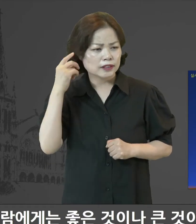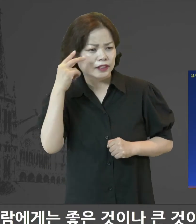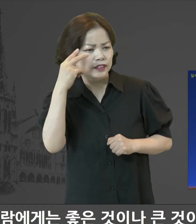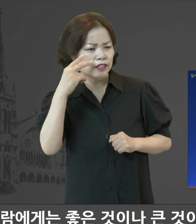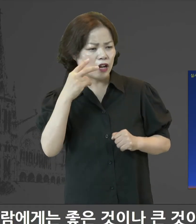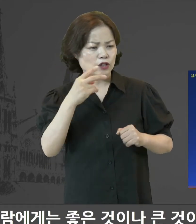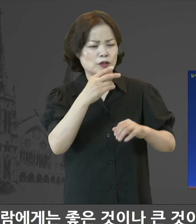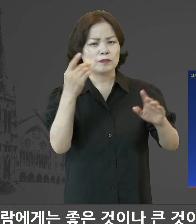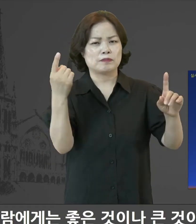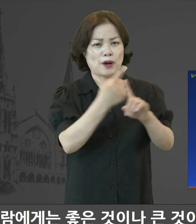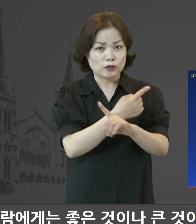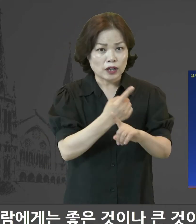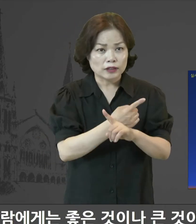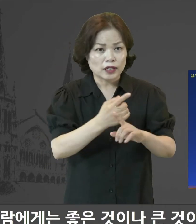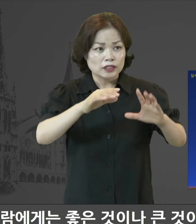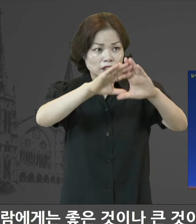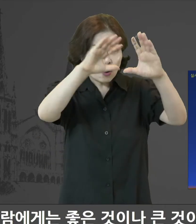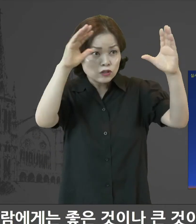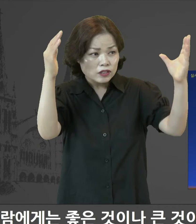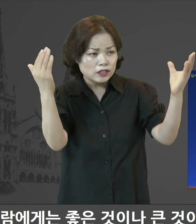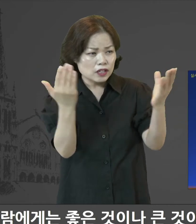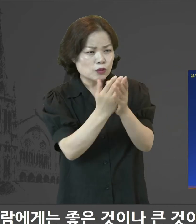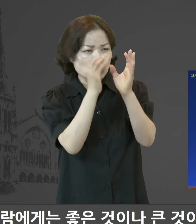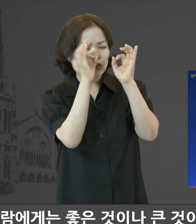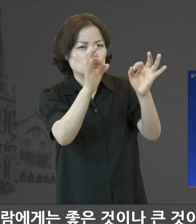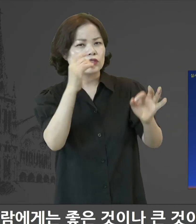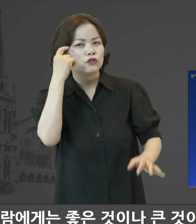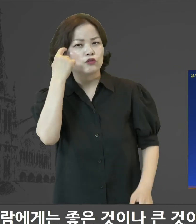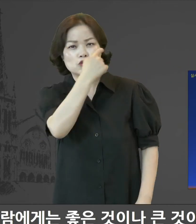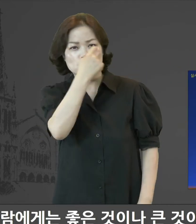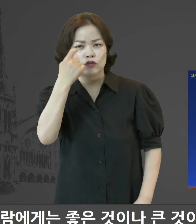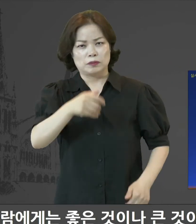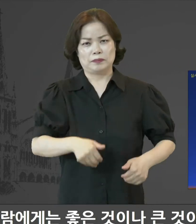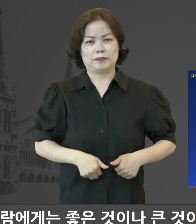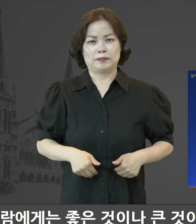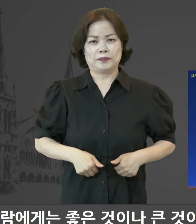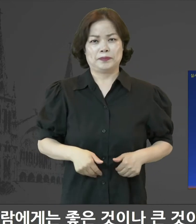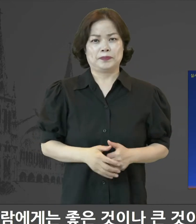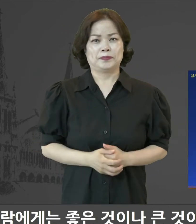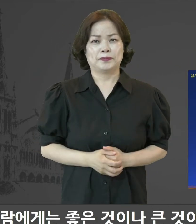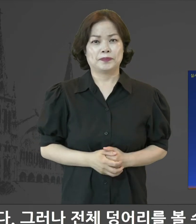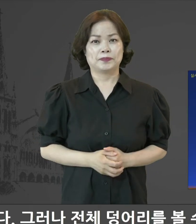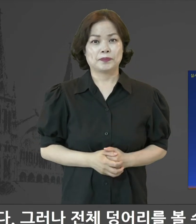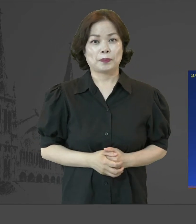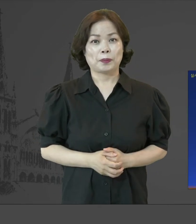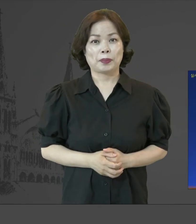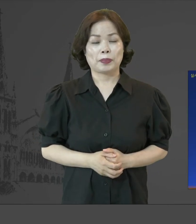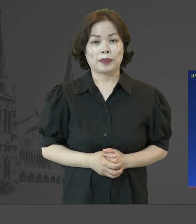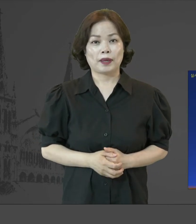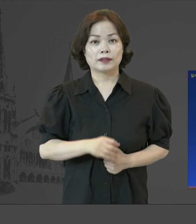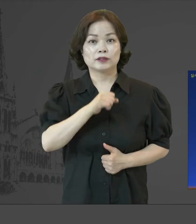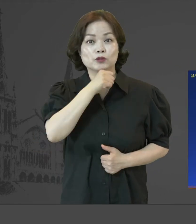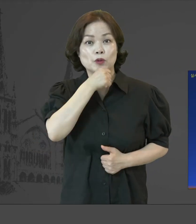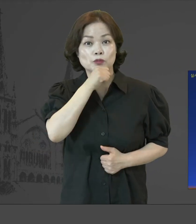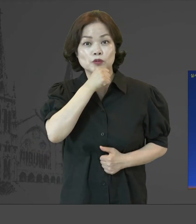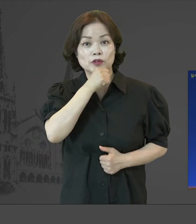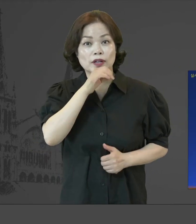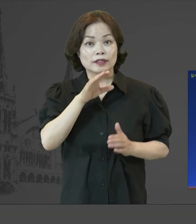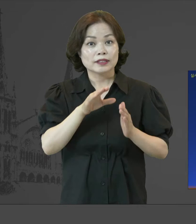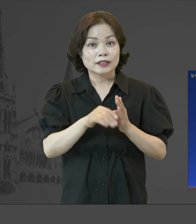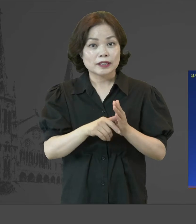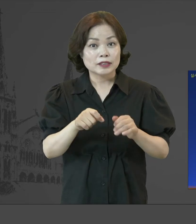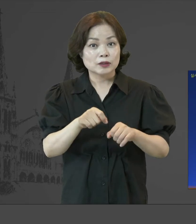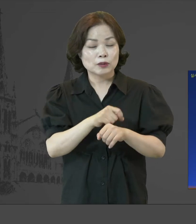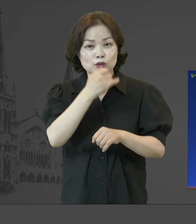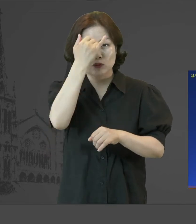전체 덩어리를 볼 수 있는 시각을 가지라는 겁니다. 여러분, 그 점수를 매길 때도요, 특별히